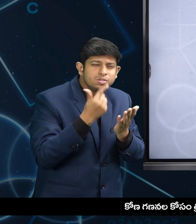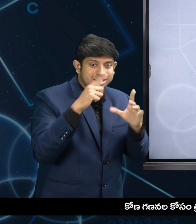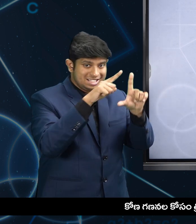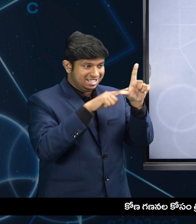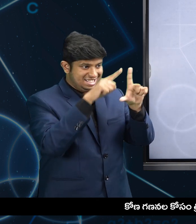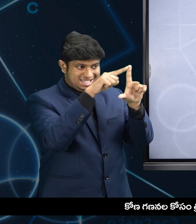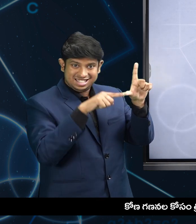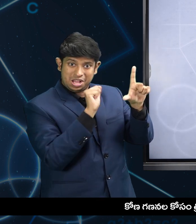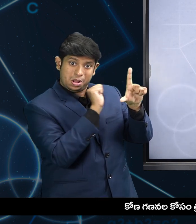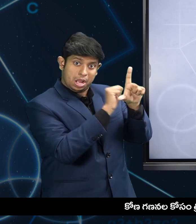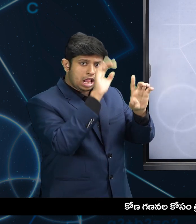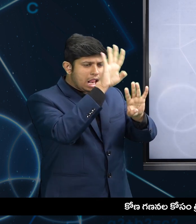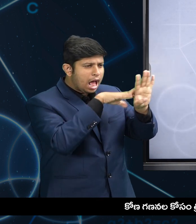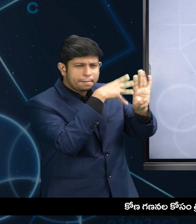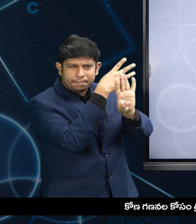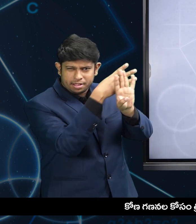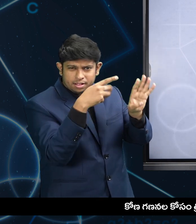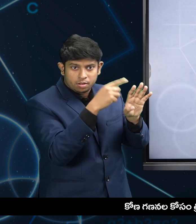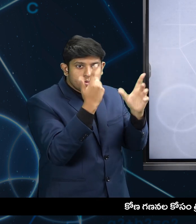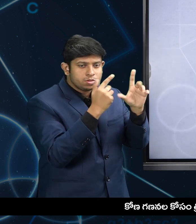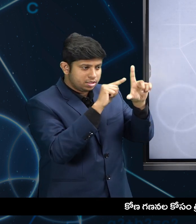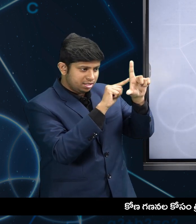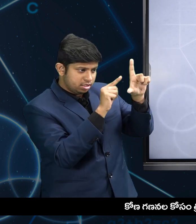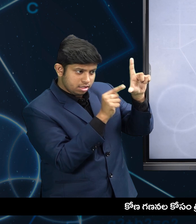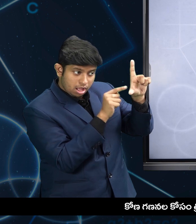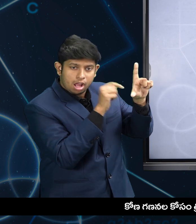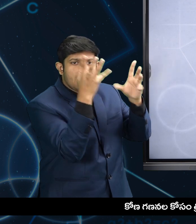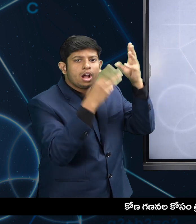త్రికోణమితి పట్టికలను ఉపయోగించే పద్ధతిని అర్థం చేసుకోండి.